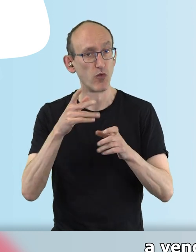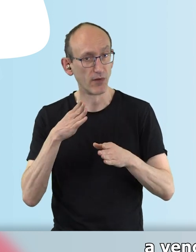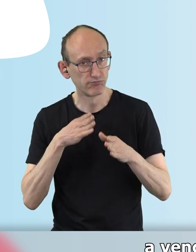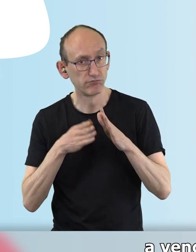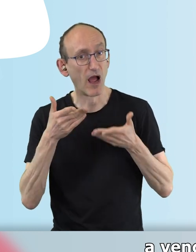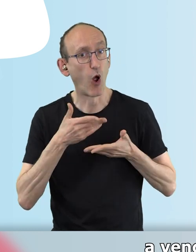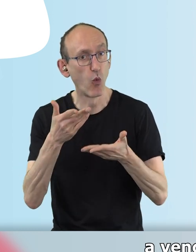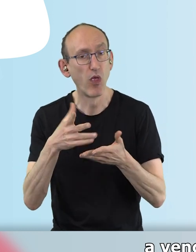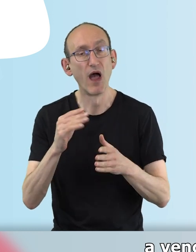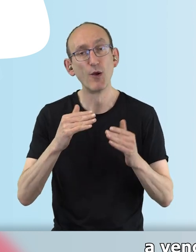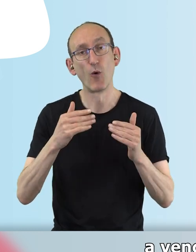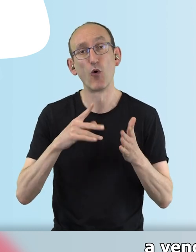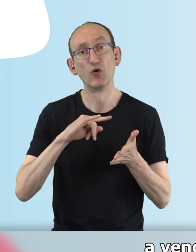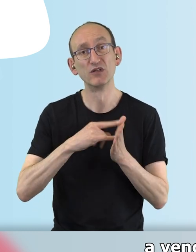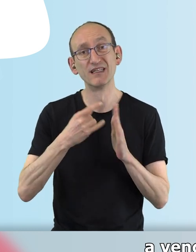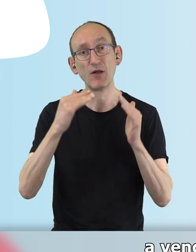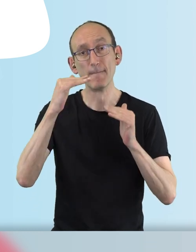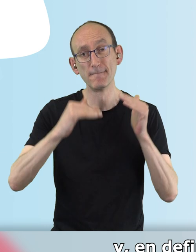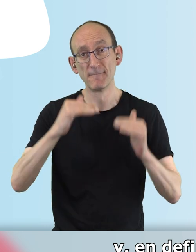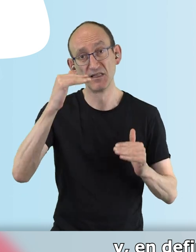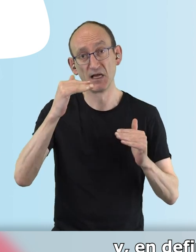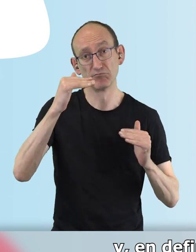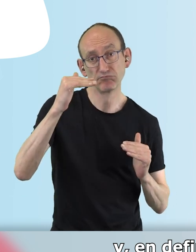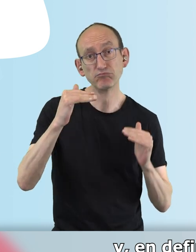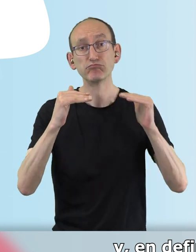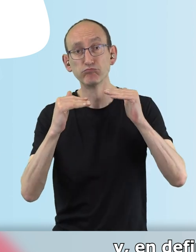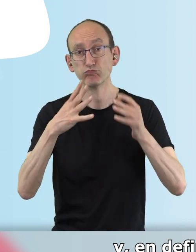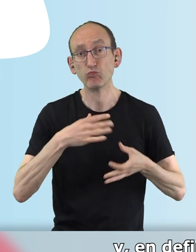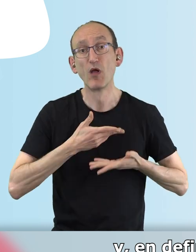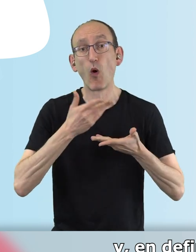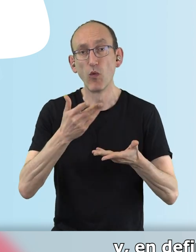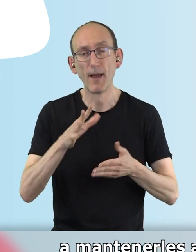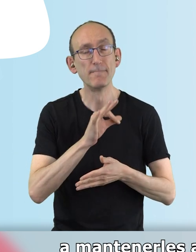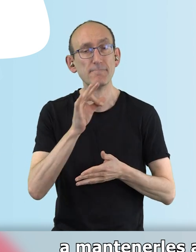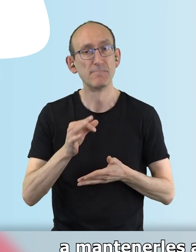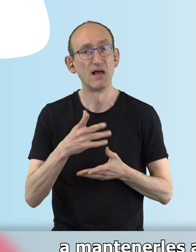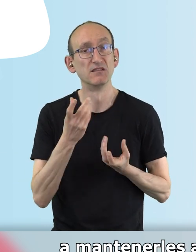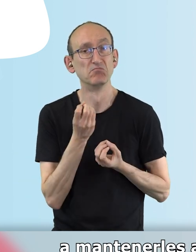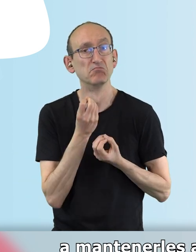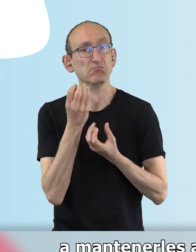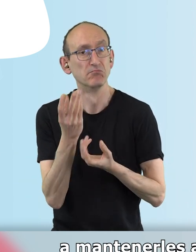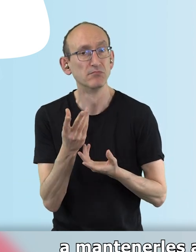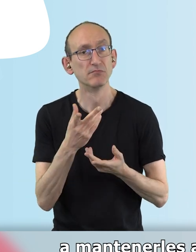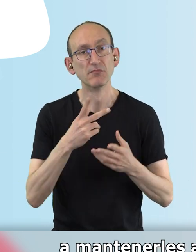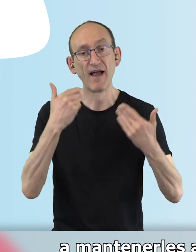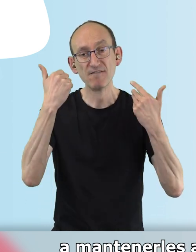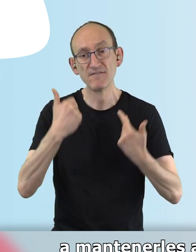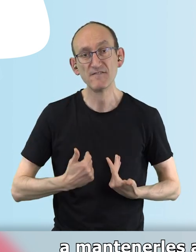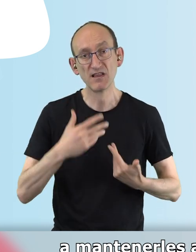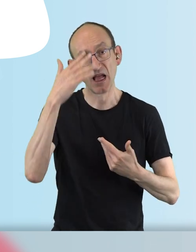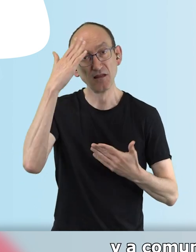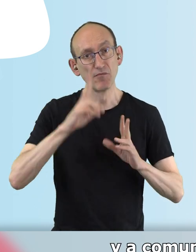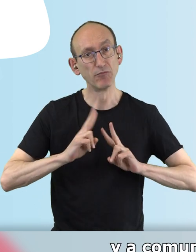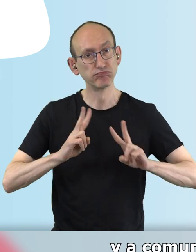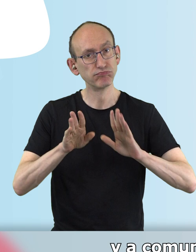vencer la brecha tecnológica existente y, en definitiva, también a comunicarles, a mantenerles activas física y